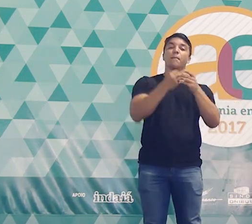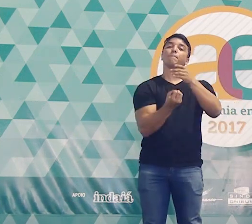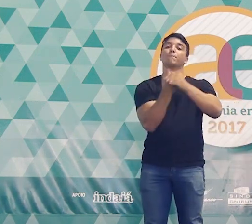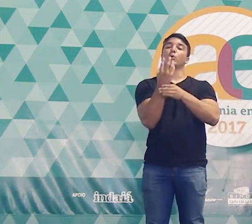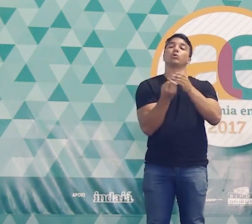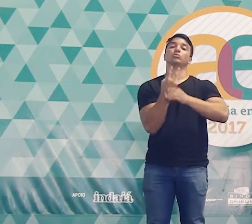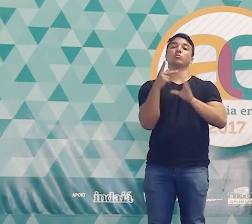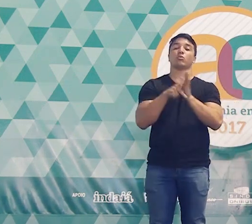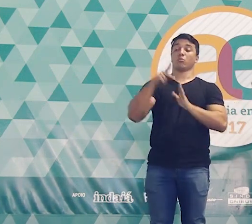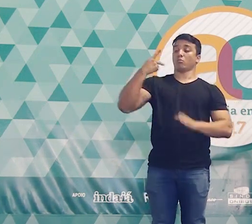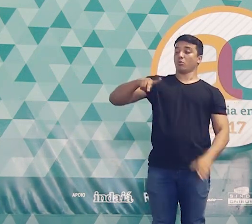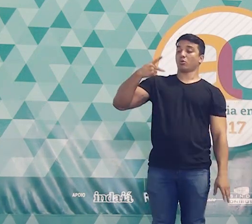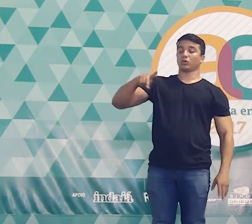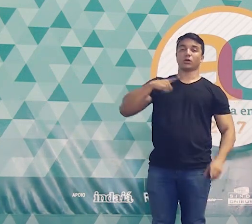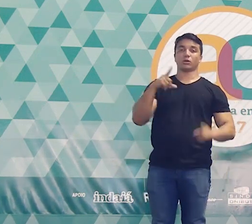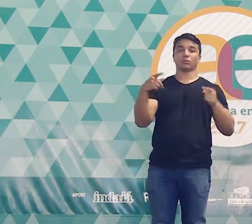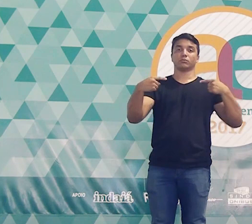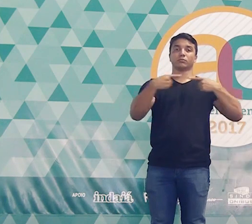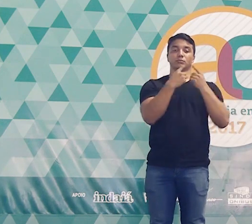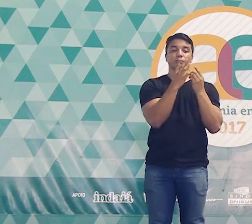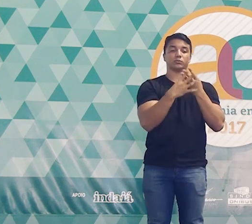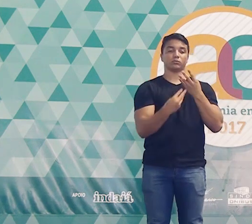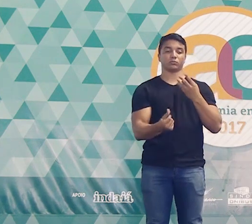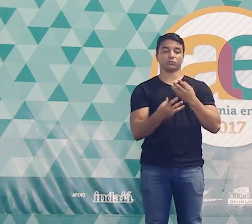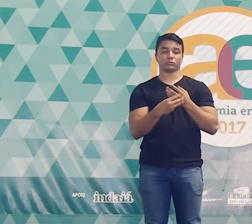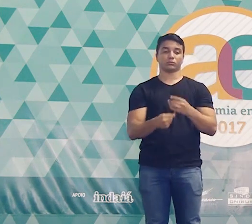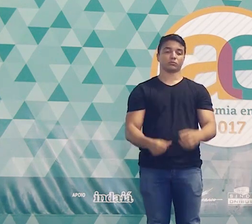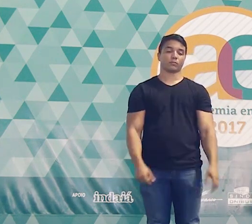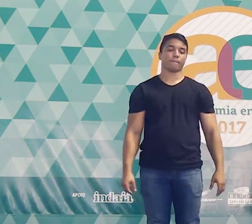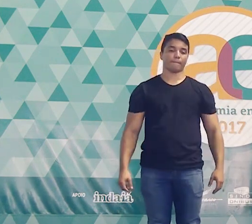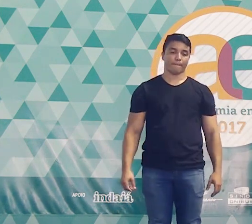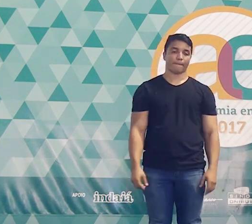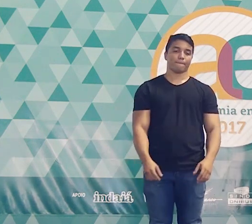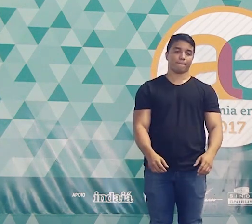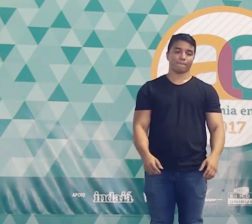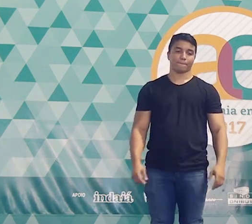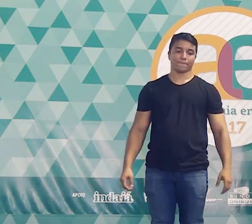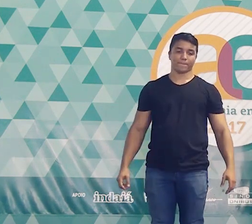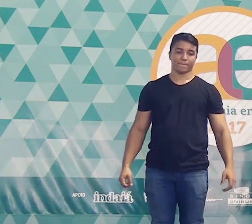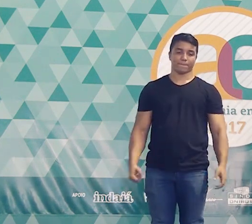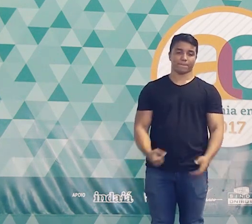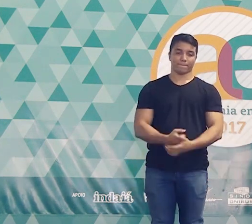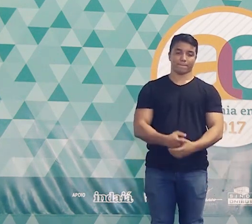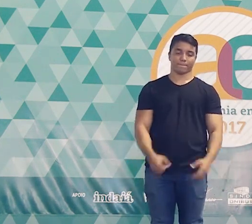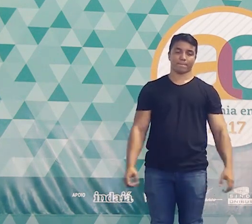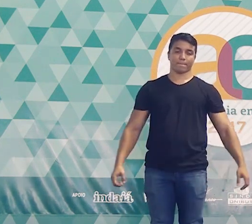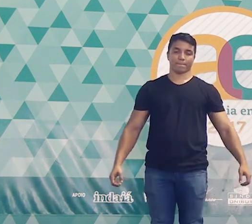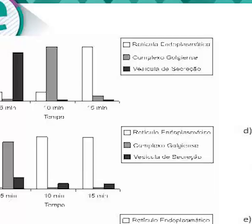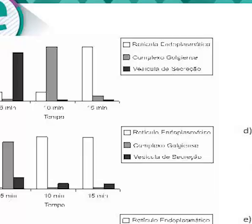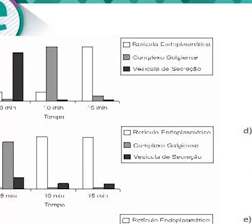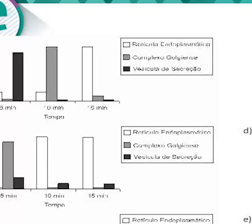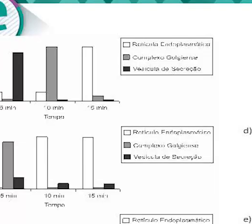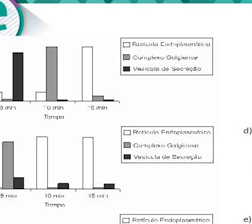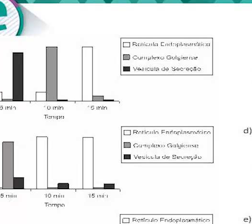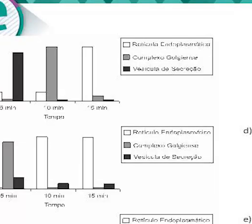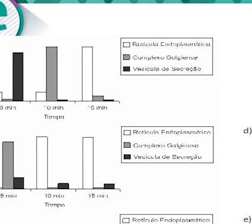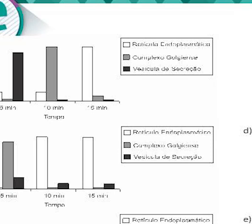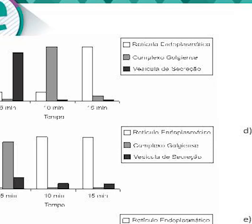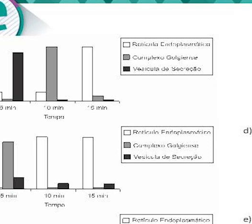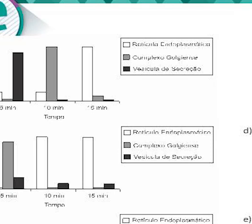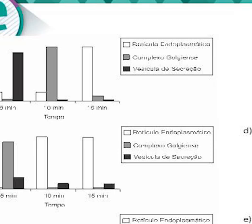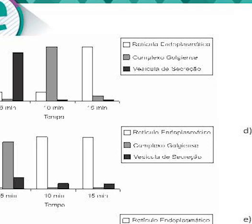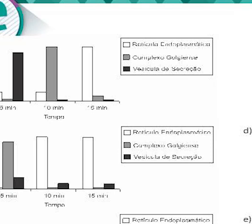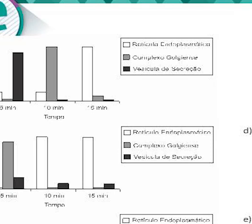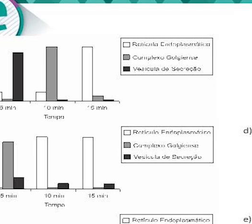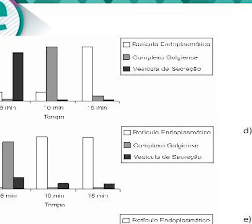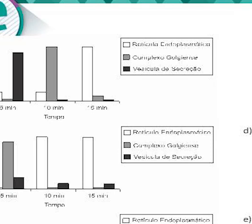produção da proteína à sua secreção? E os gráficos são esses que você tem aí. Então você está vendo que a primeira